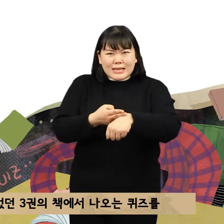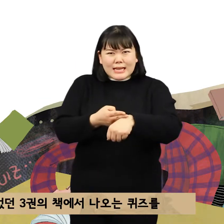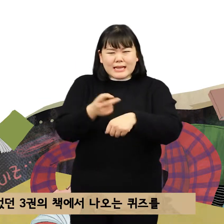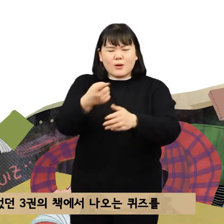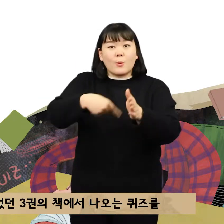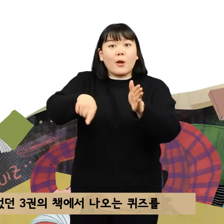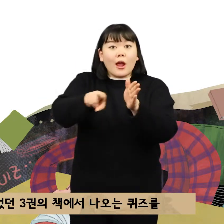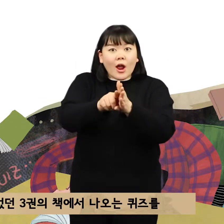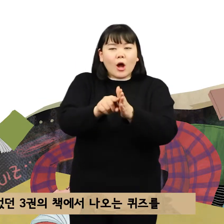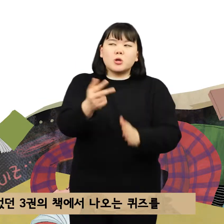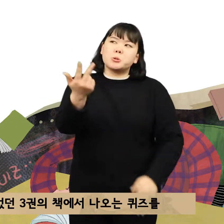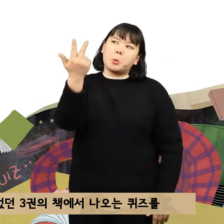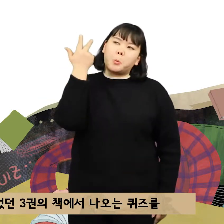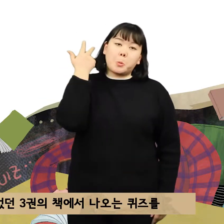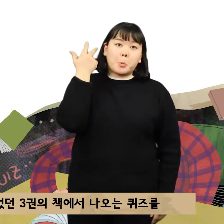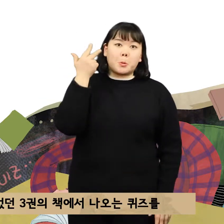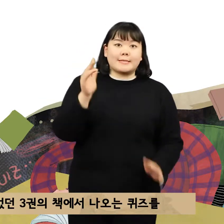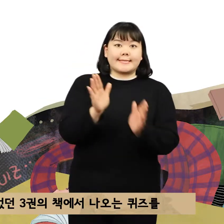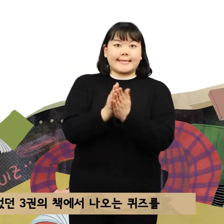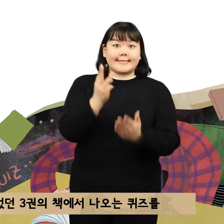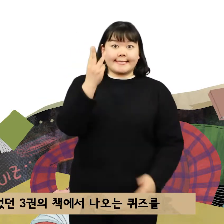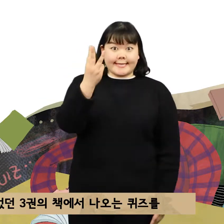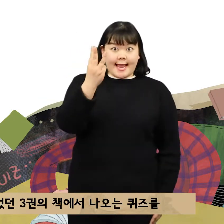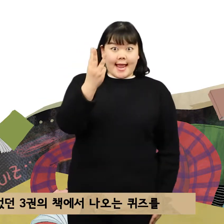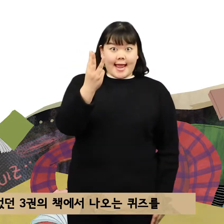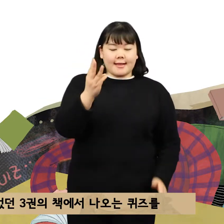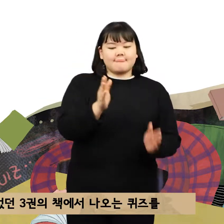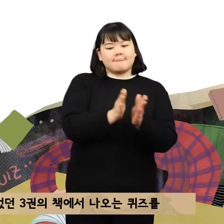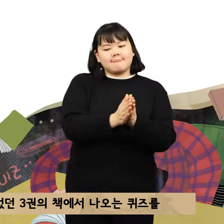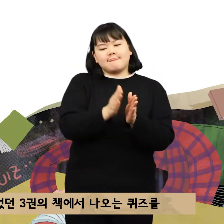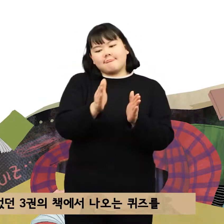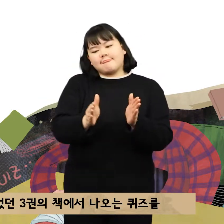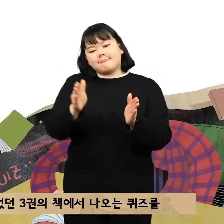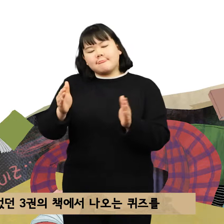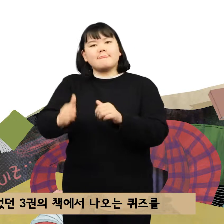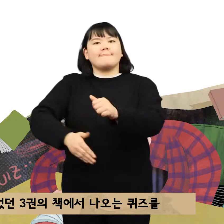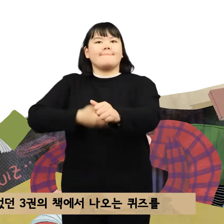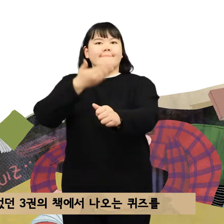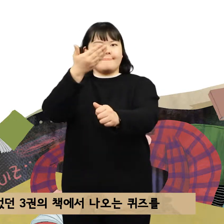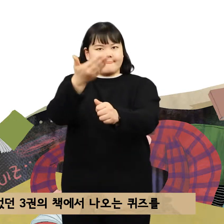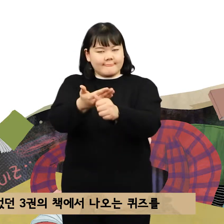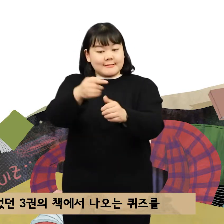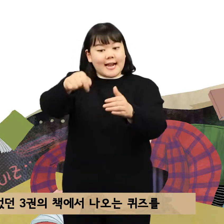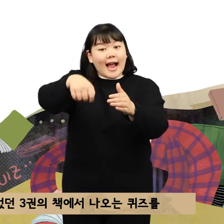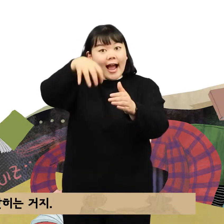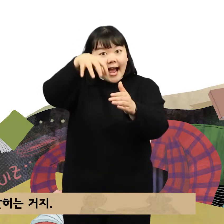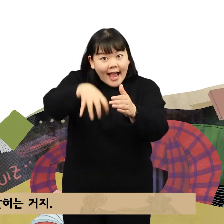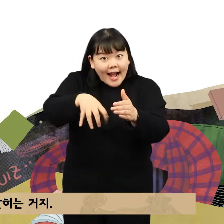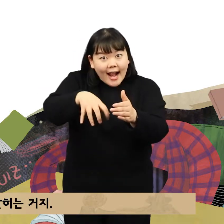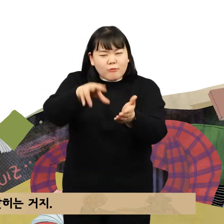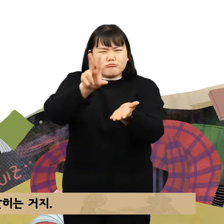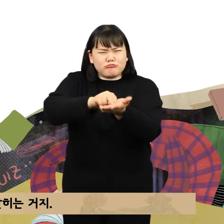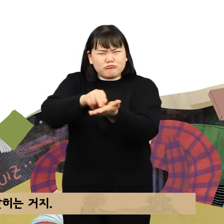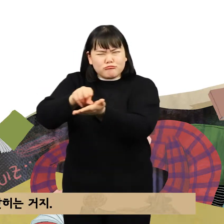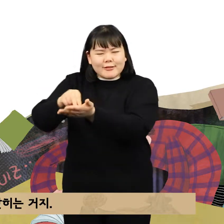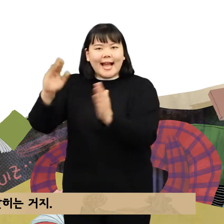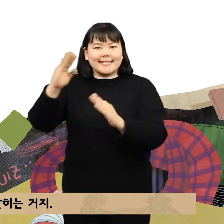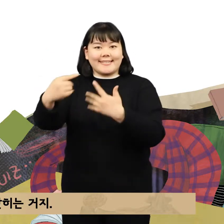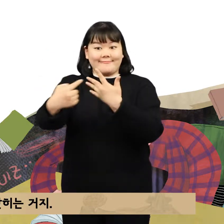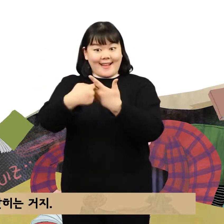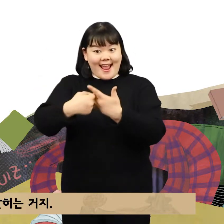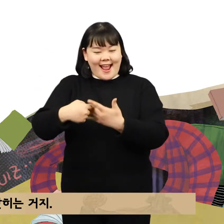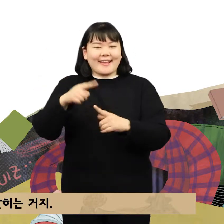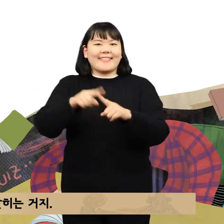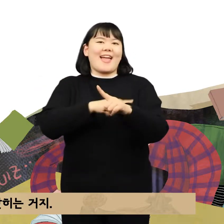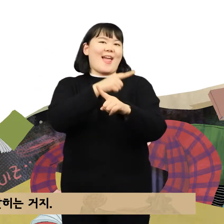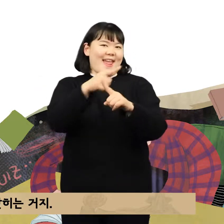선생님이 지난주에 미리 알려주었던 세 권의 책에서 나오는 퀴즈를 학생들이 마치는